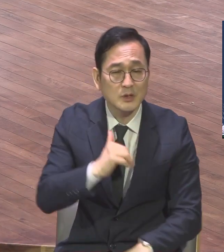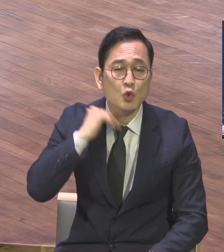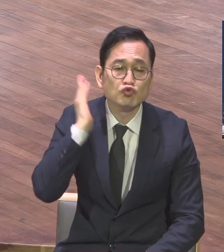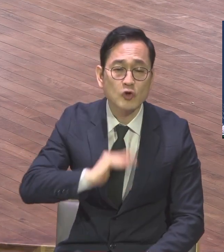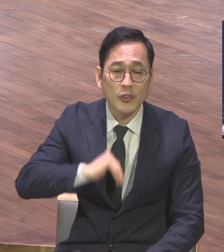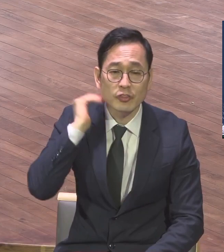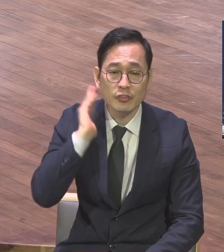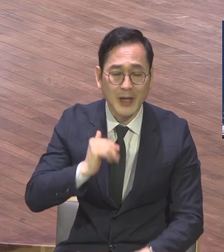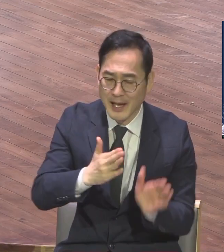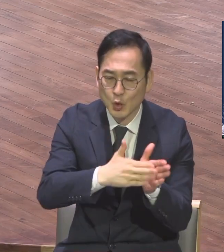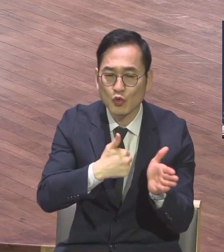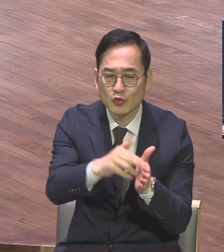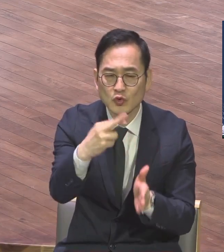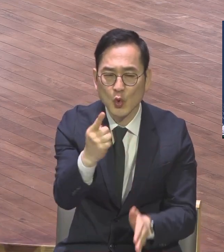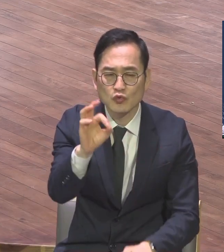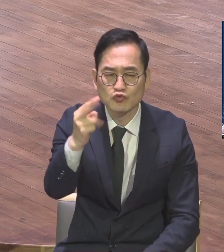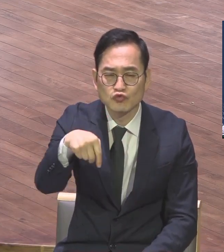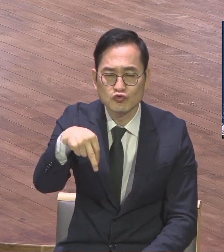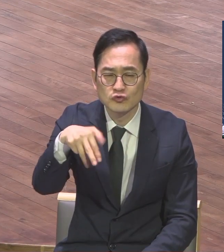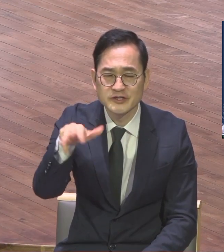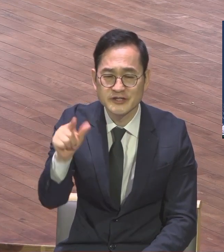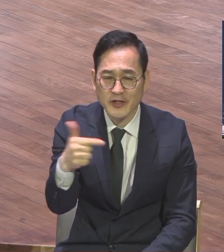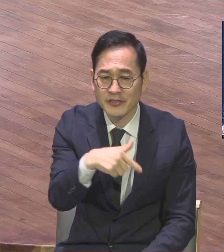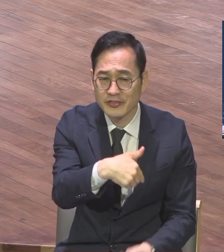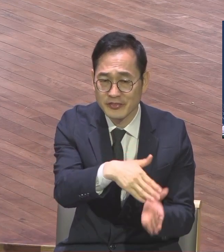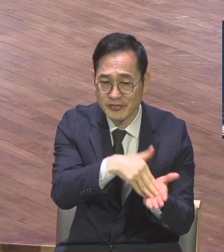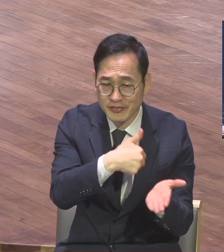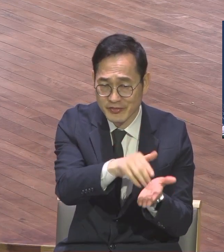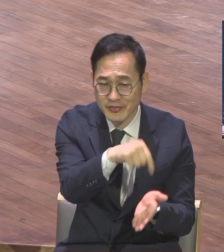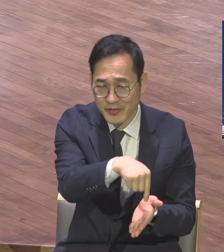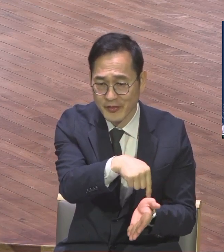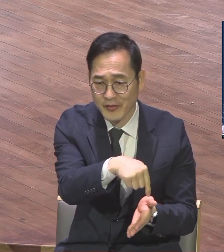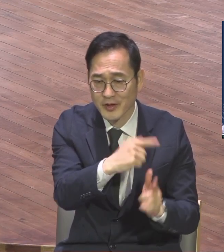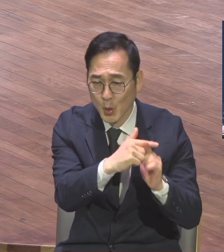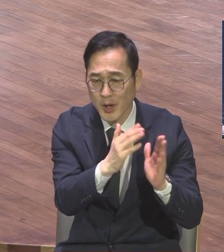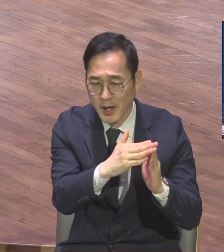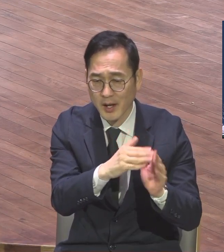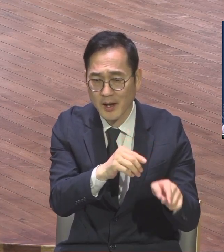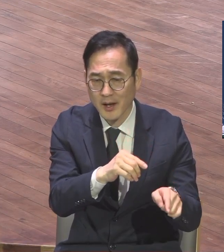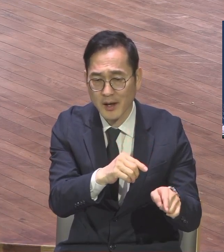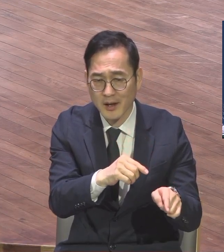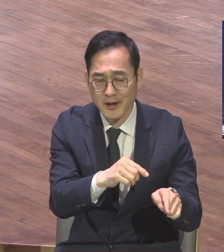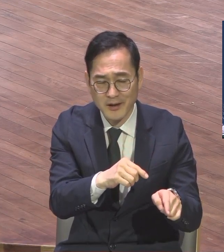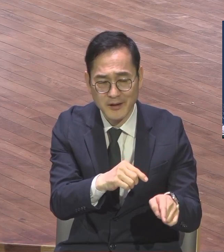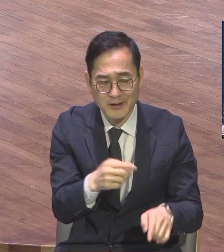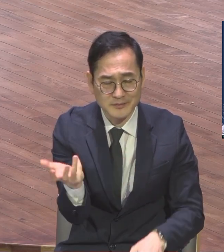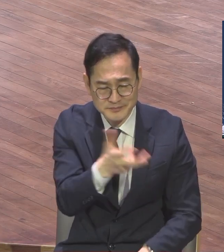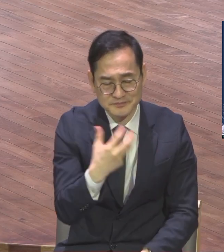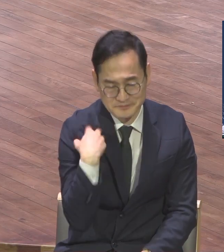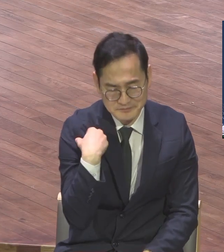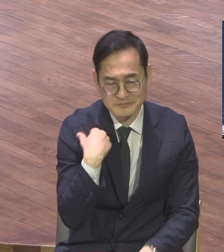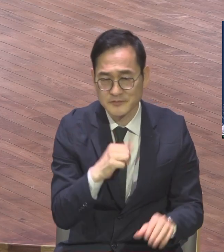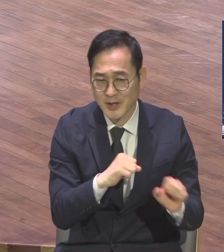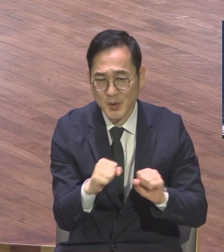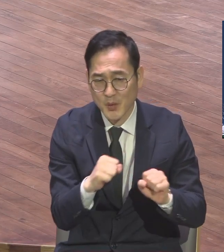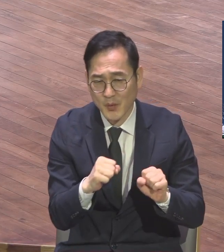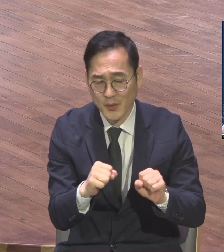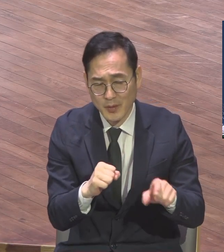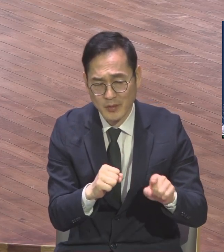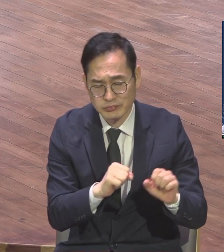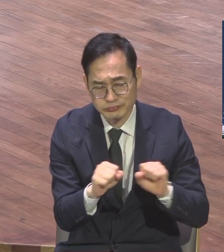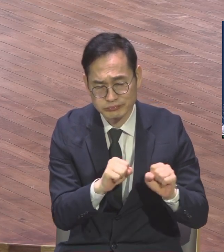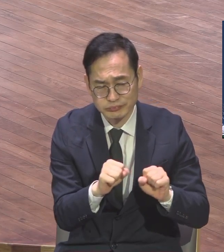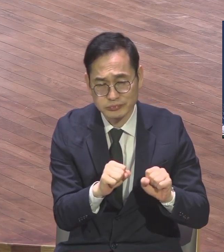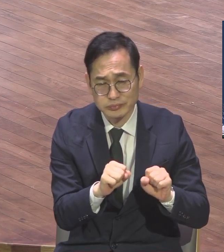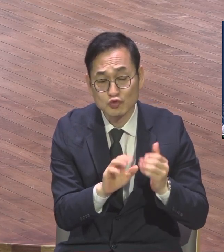3년 7개월간 사역을 하다가 그 후에 이제 제가 나중에 이제 은퇴하게 된 교회인데